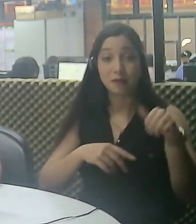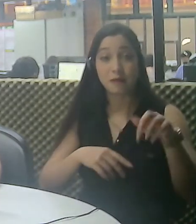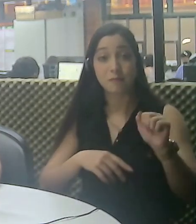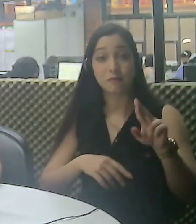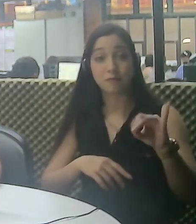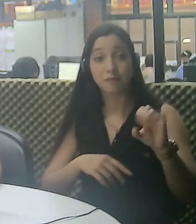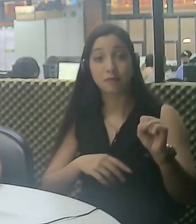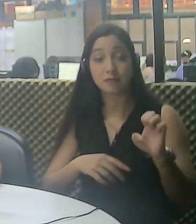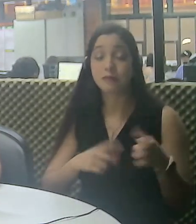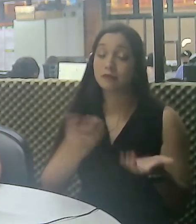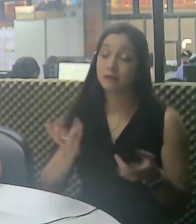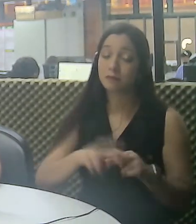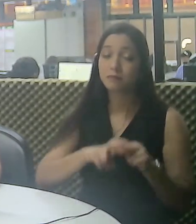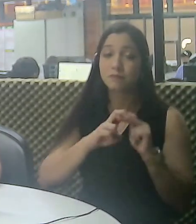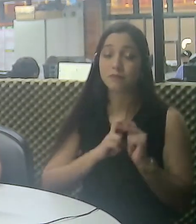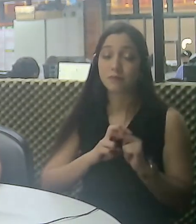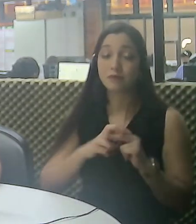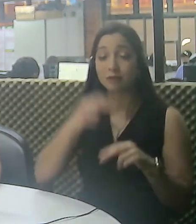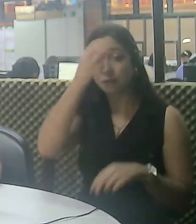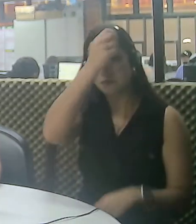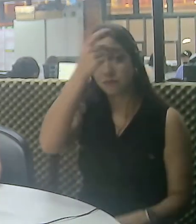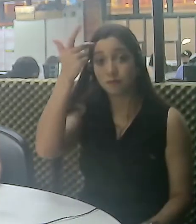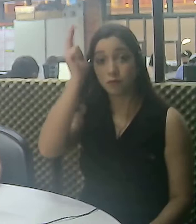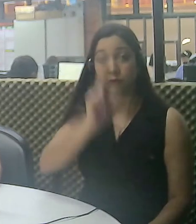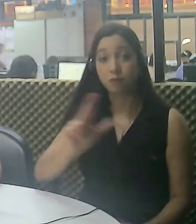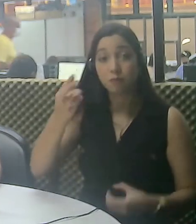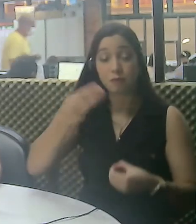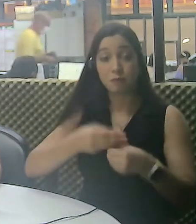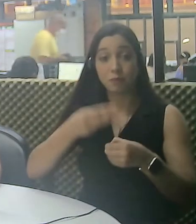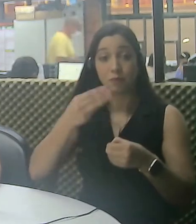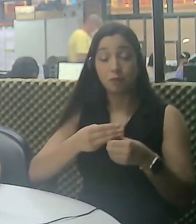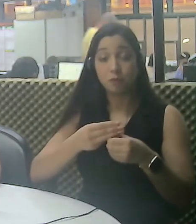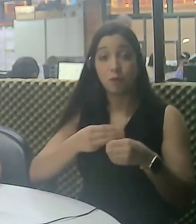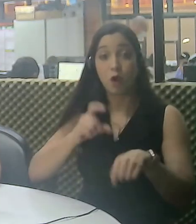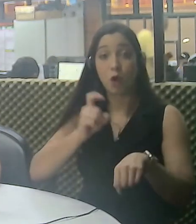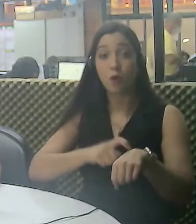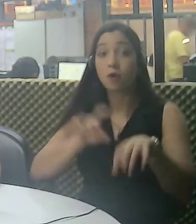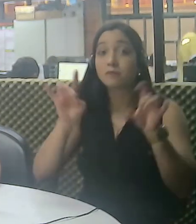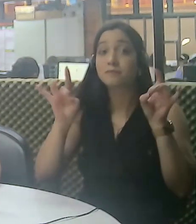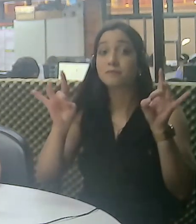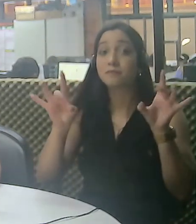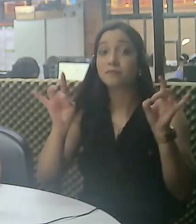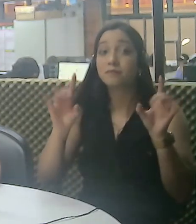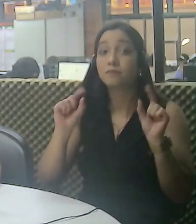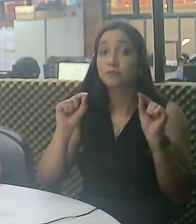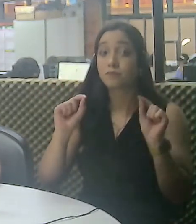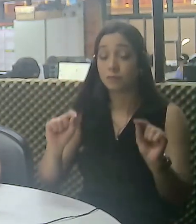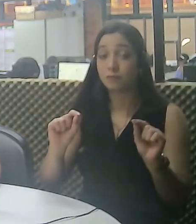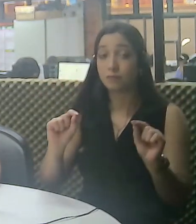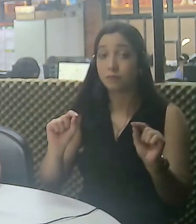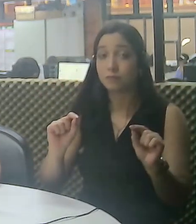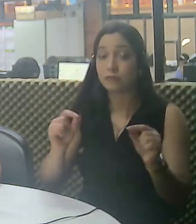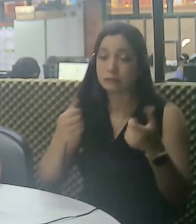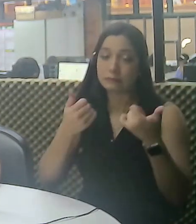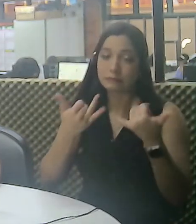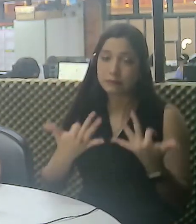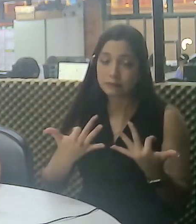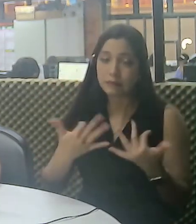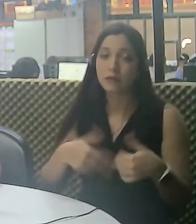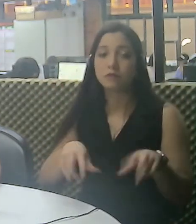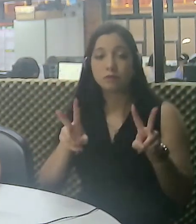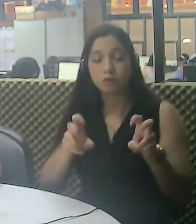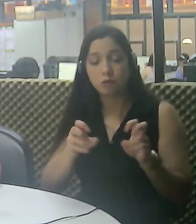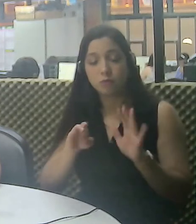dos órgãos e entidades da Prefeitura de Uberlândia ocorrerá em horários excepcionais. Vou falar aqui sobre